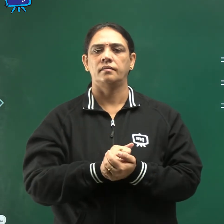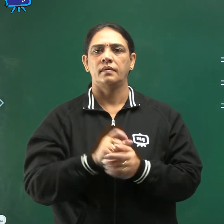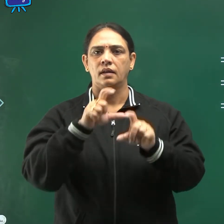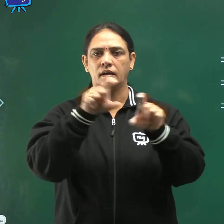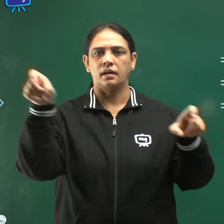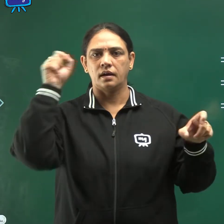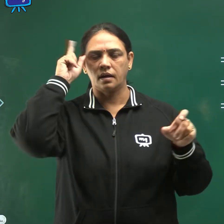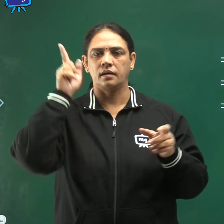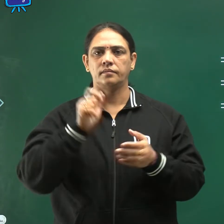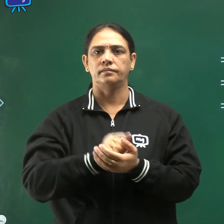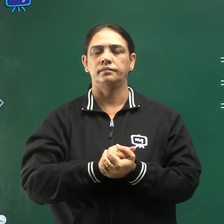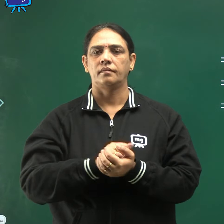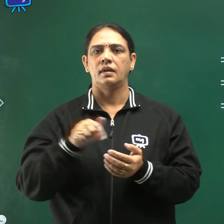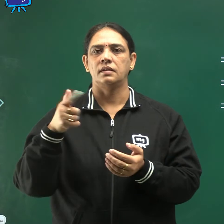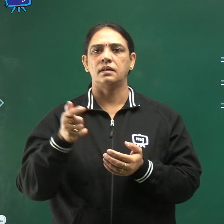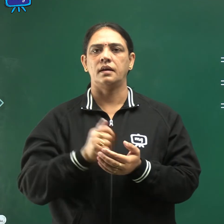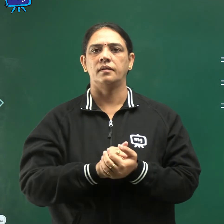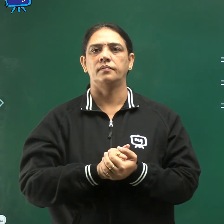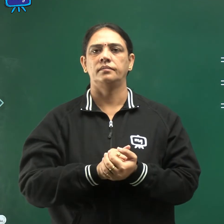समझ आ गया। अतः